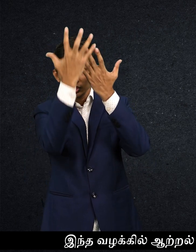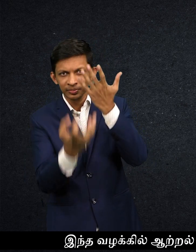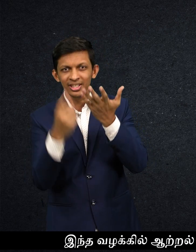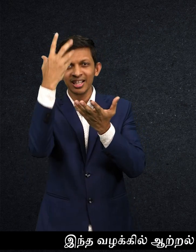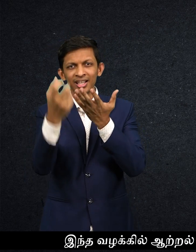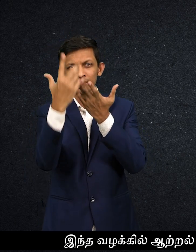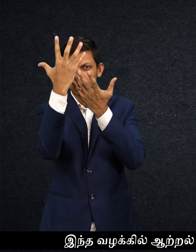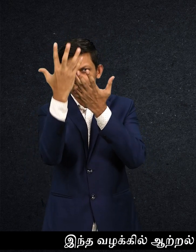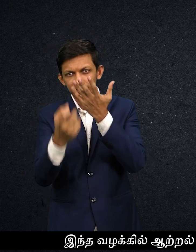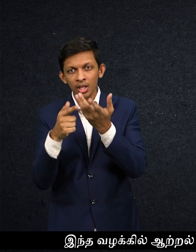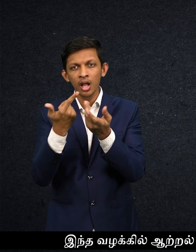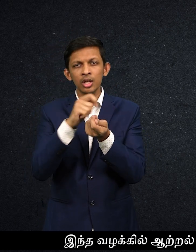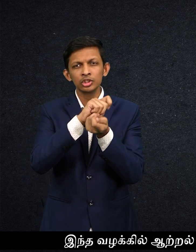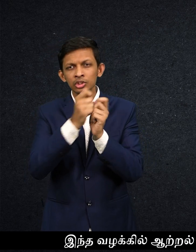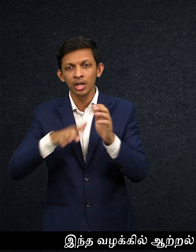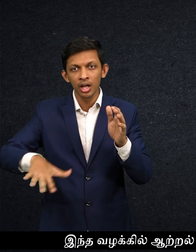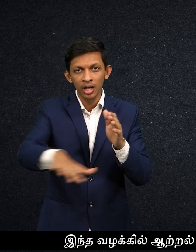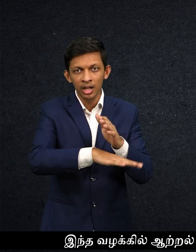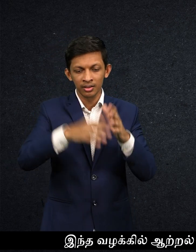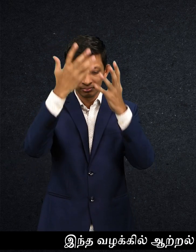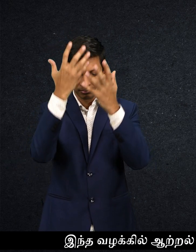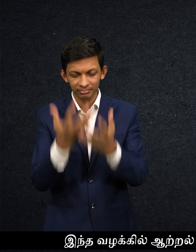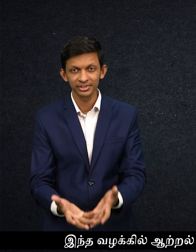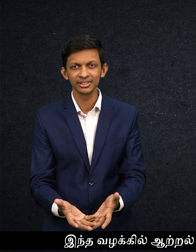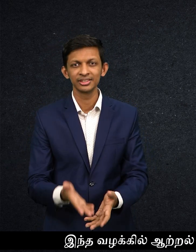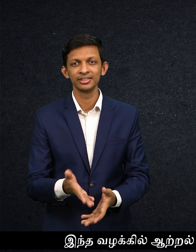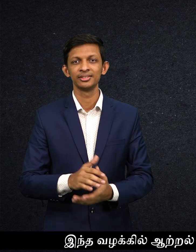மாற்றத்திற்கான ஆதாரம் ஈர்ப்பு விசையாகும்.